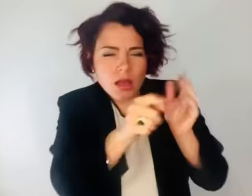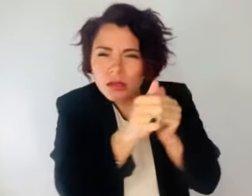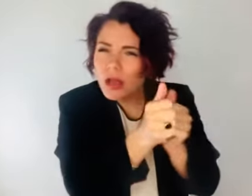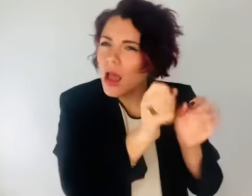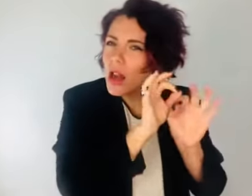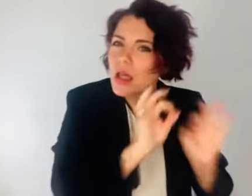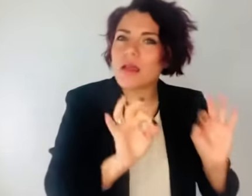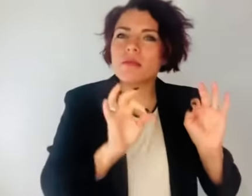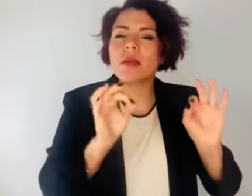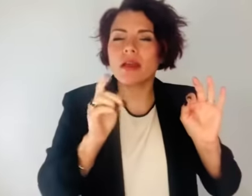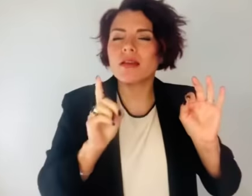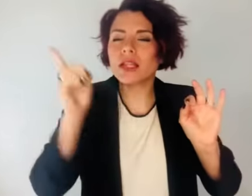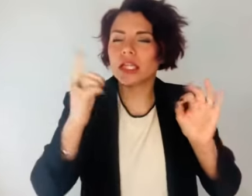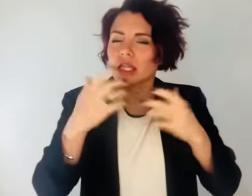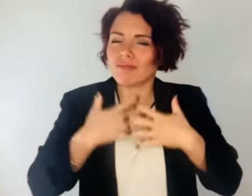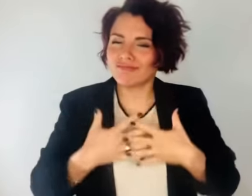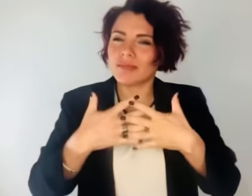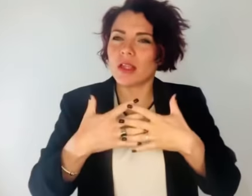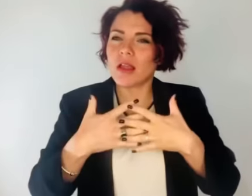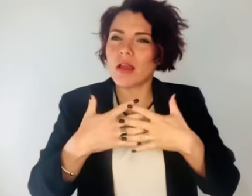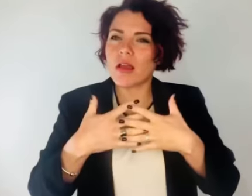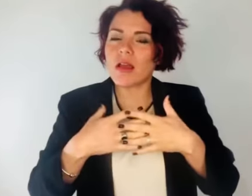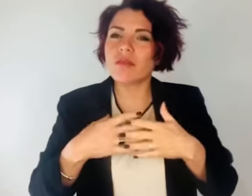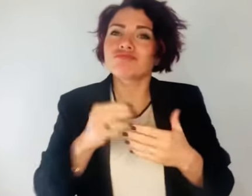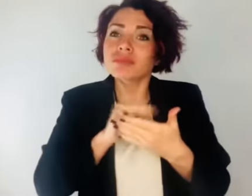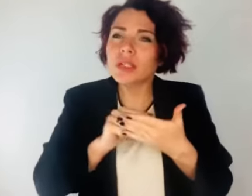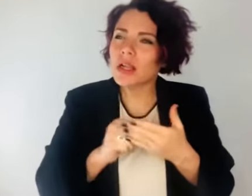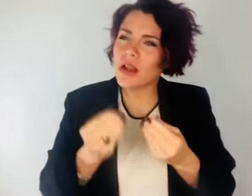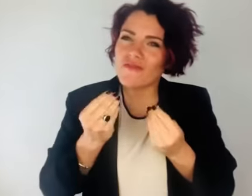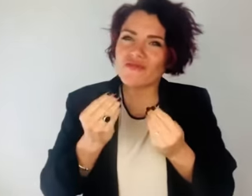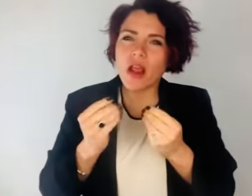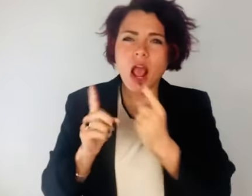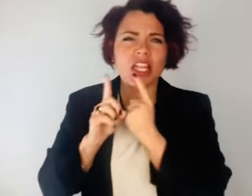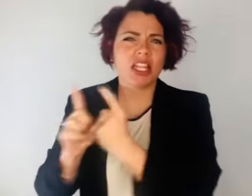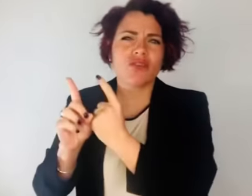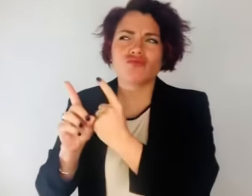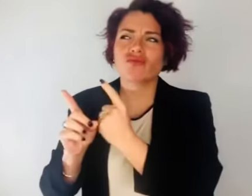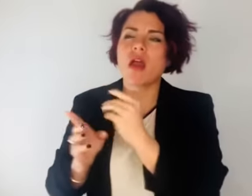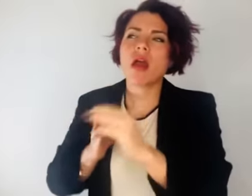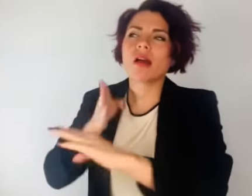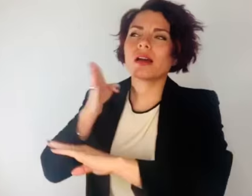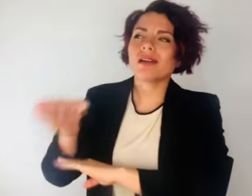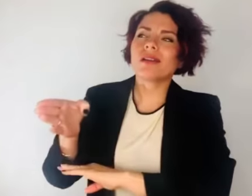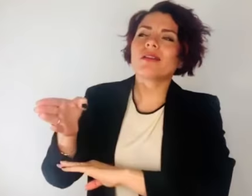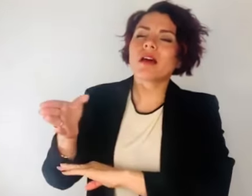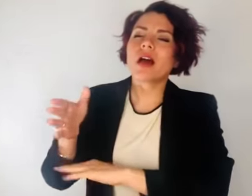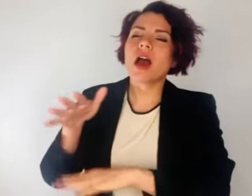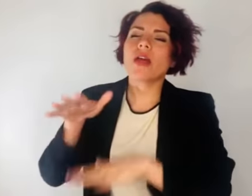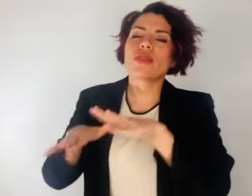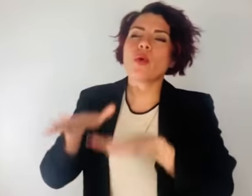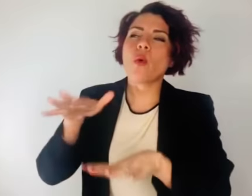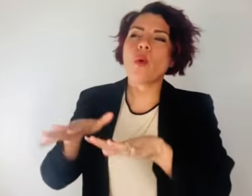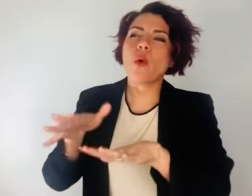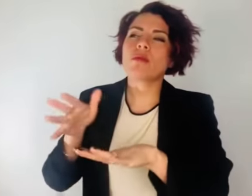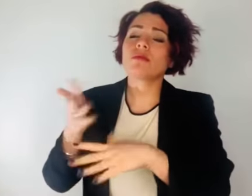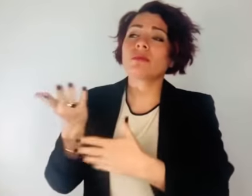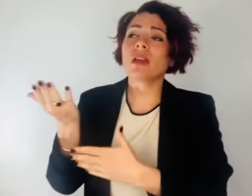nella misura delle osservanze praticate insinuano il dubbio nei suoi discepoli vanno dall anello più debole e